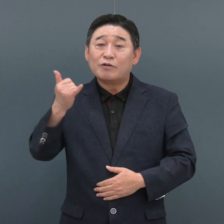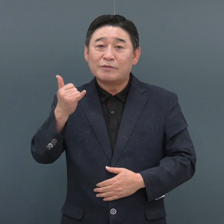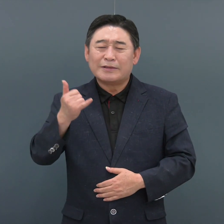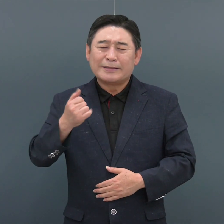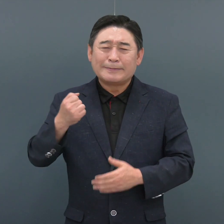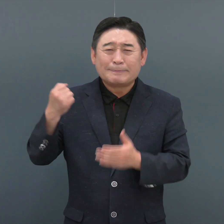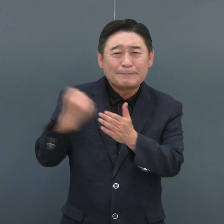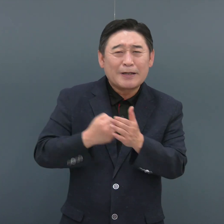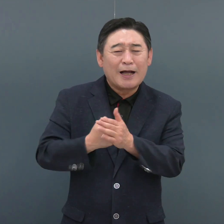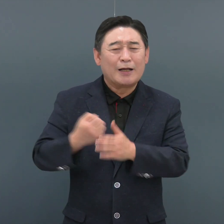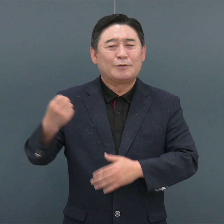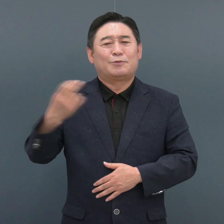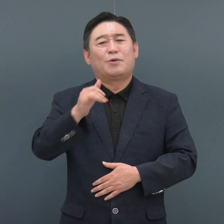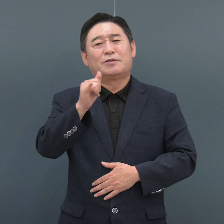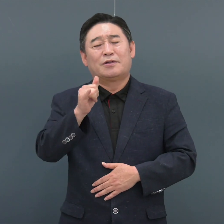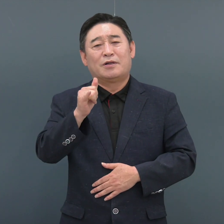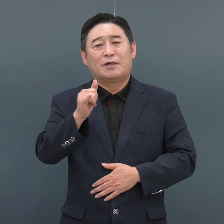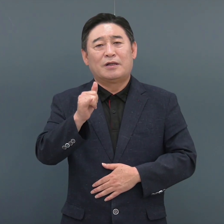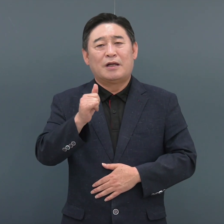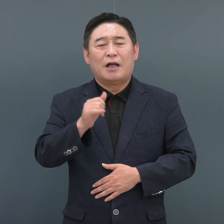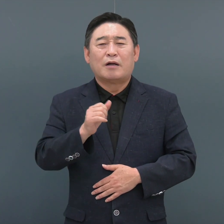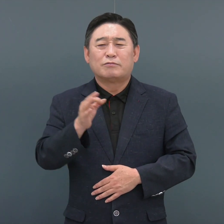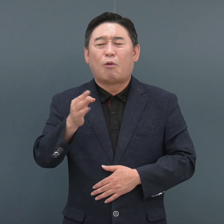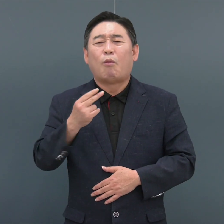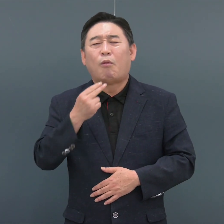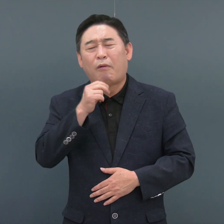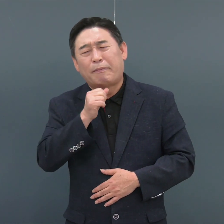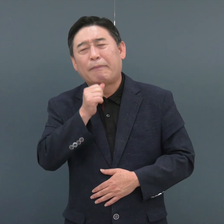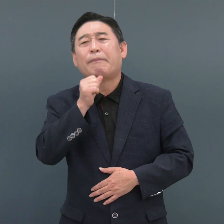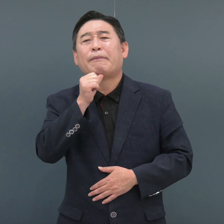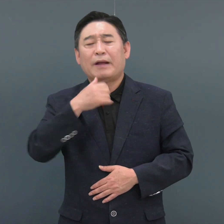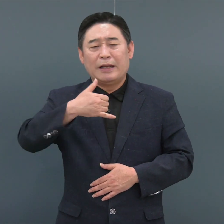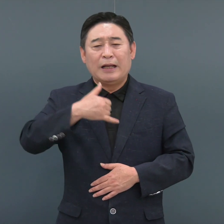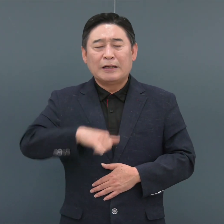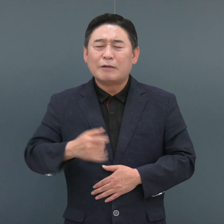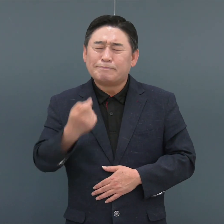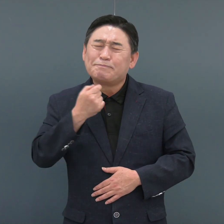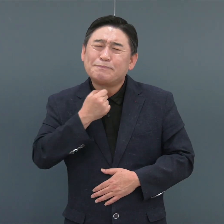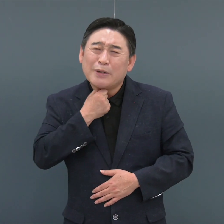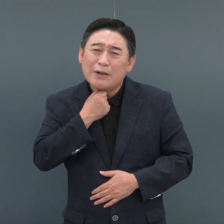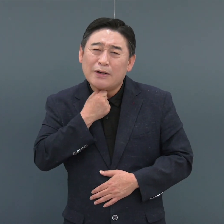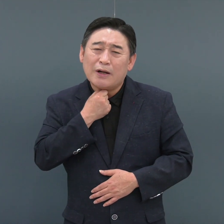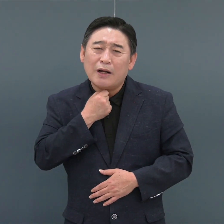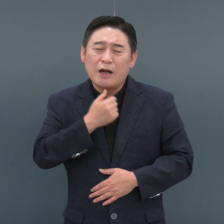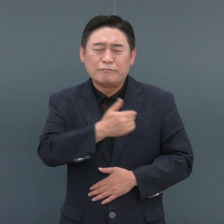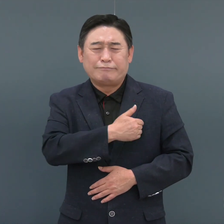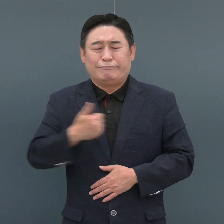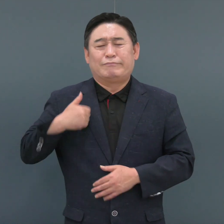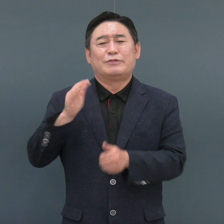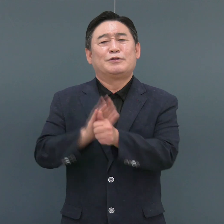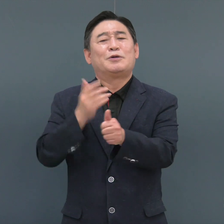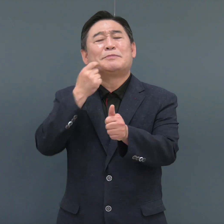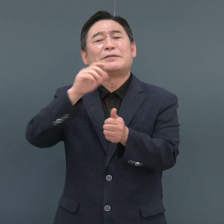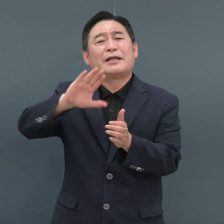또 있습니다. 형편이 넉넉하지 않아서 자녀들이 배우고 싶어하는 것을 마음껏 지원해주지 못할 때가